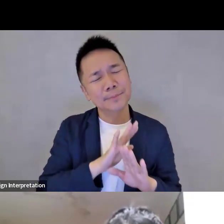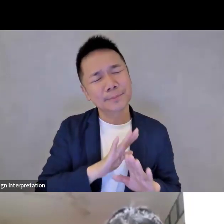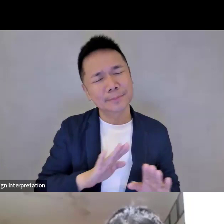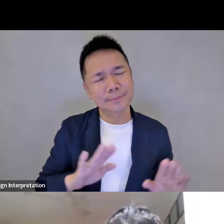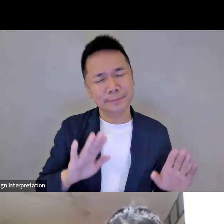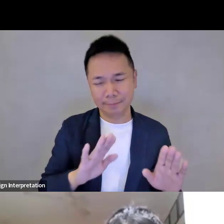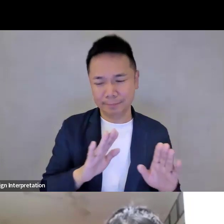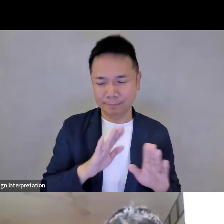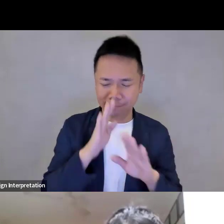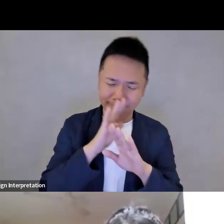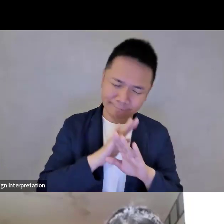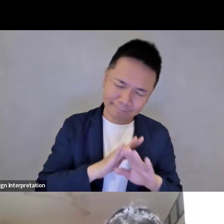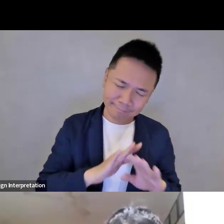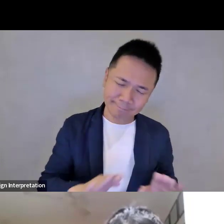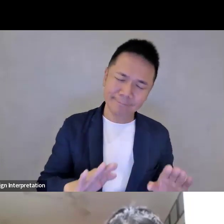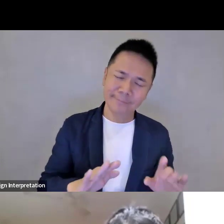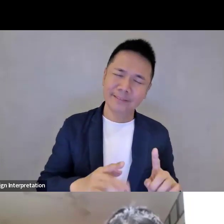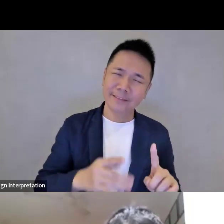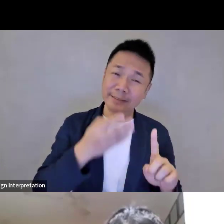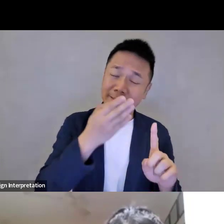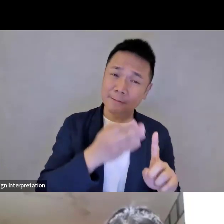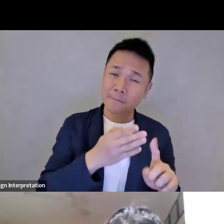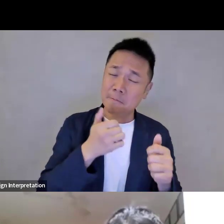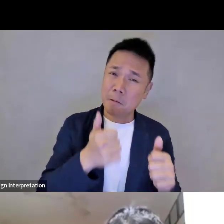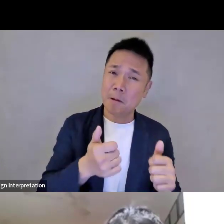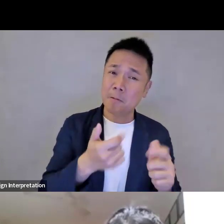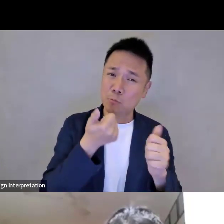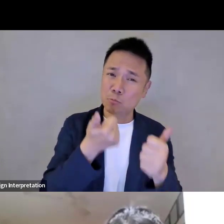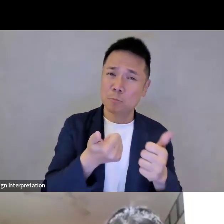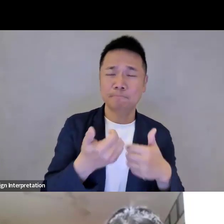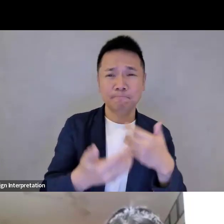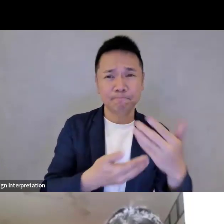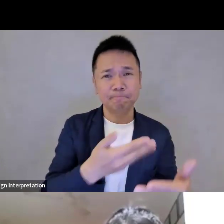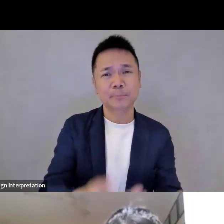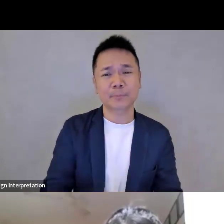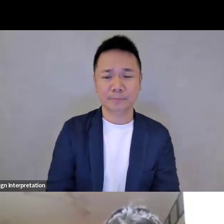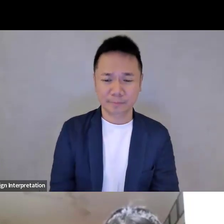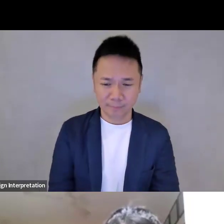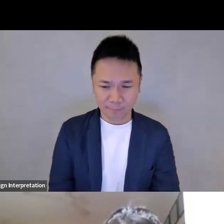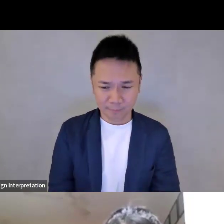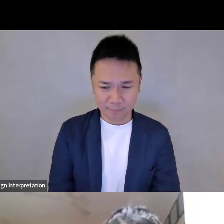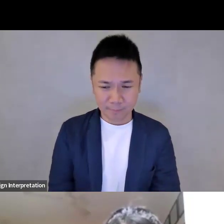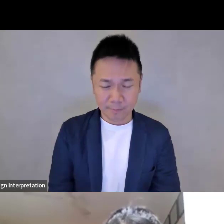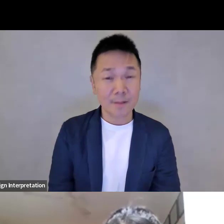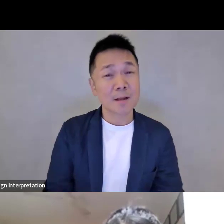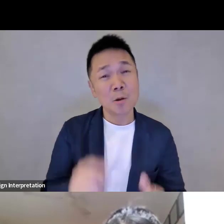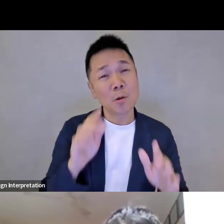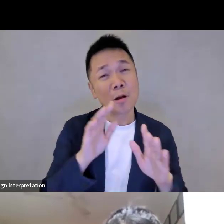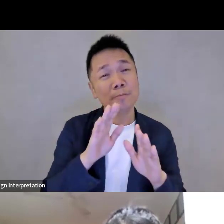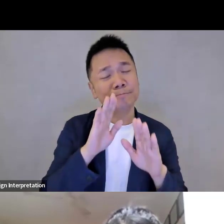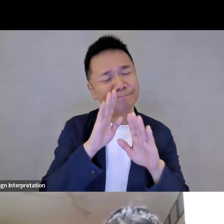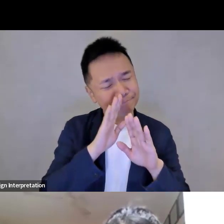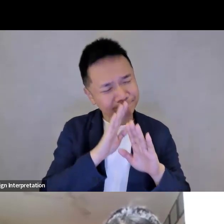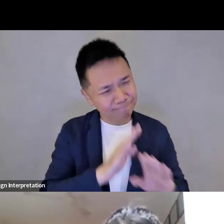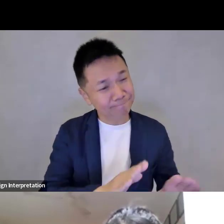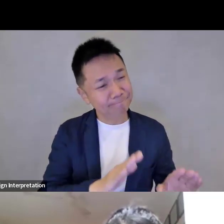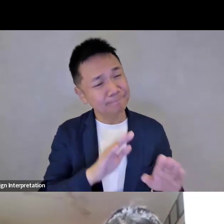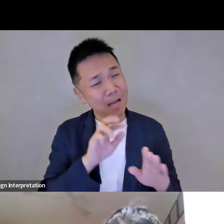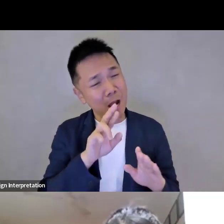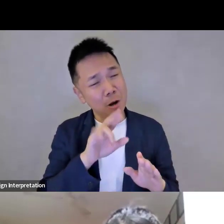但是我能够说的是，我们希望他能够安息。